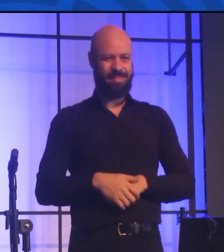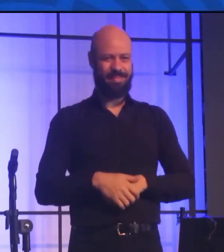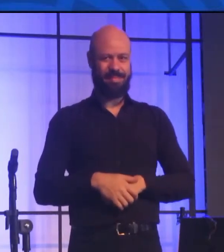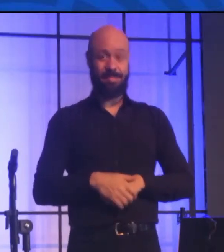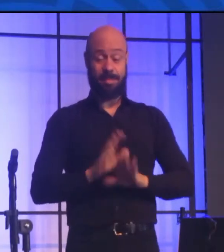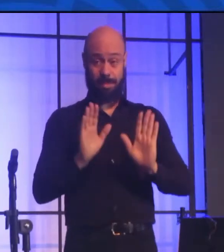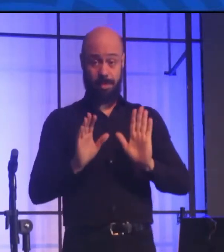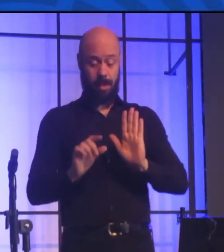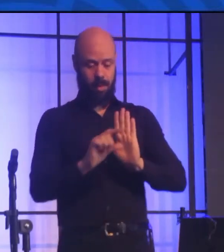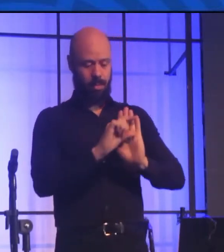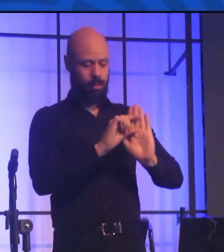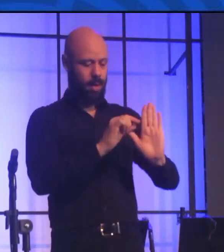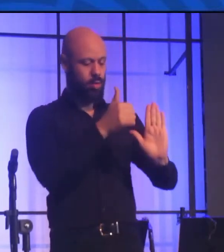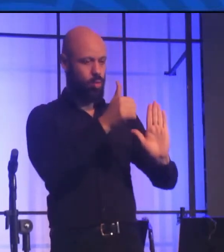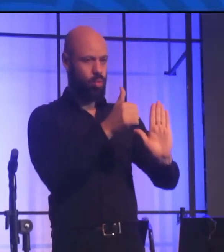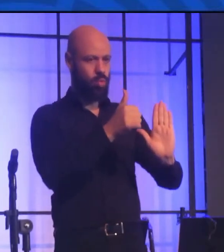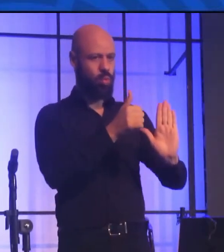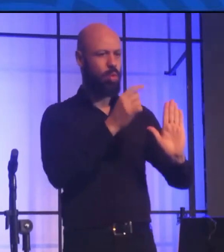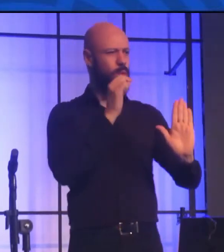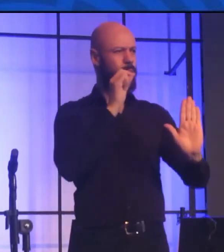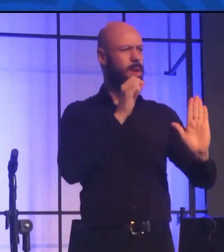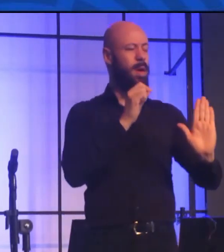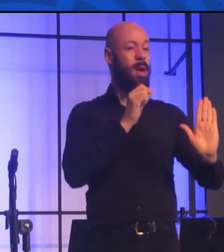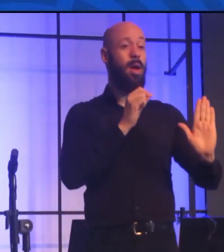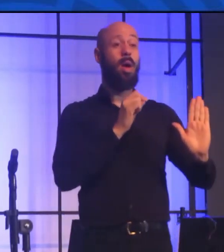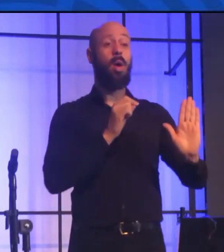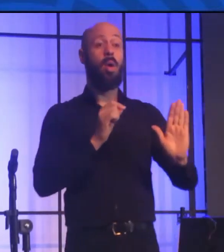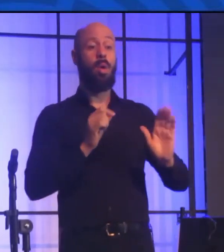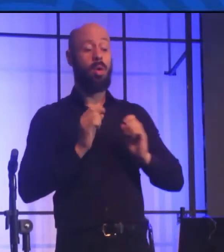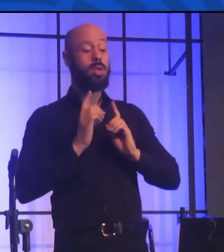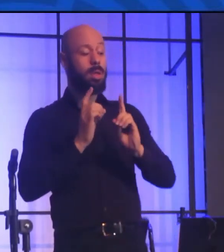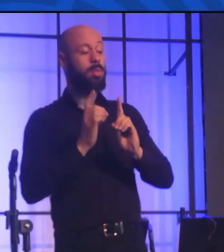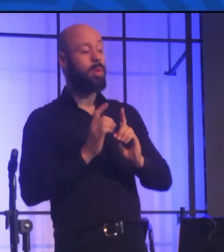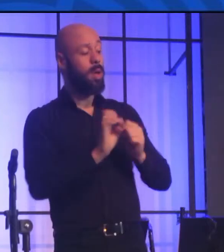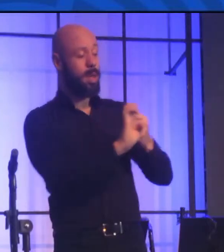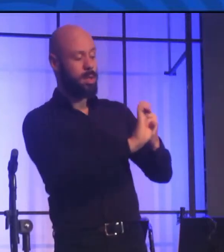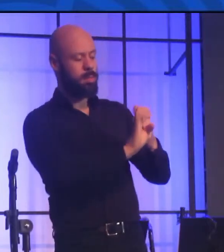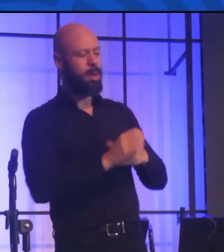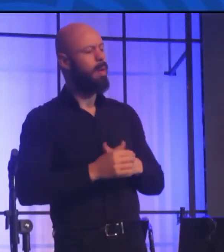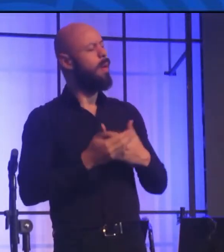que os discípulos chegaram a Eliseu e disseram,